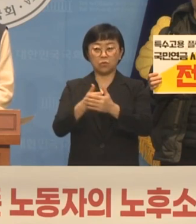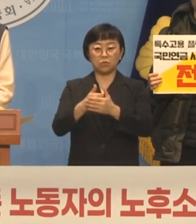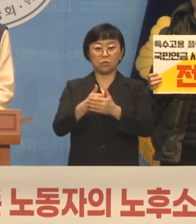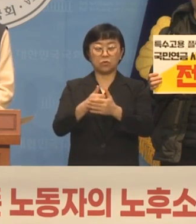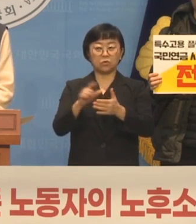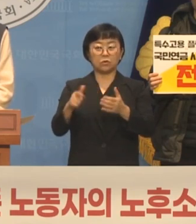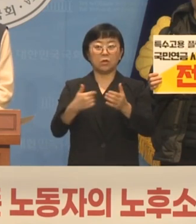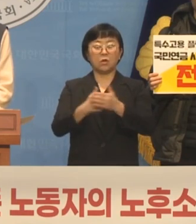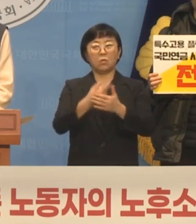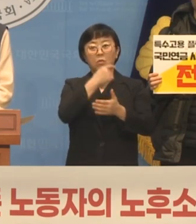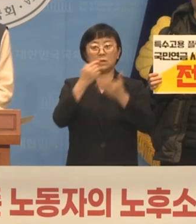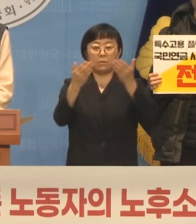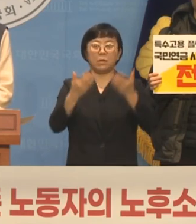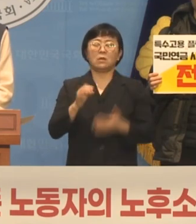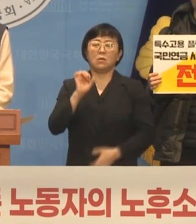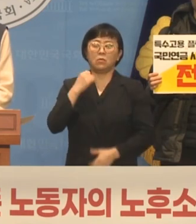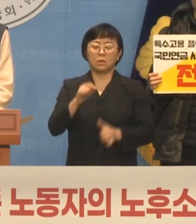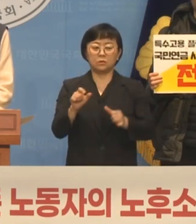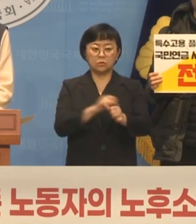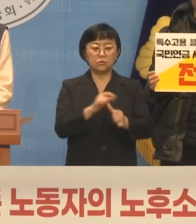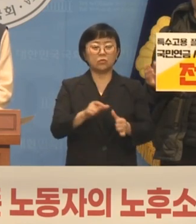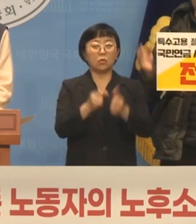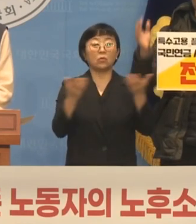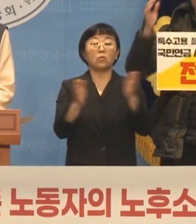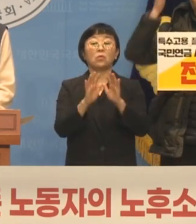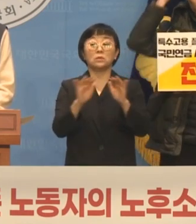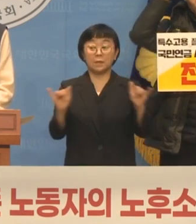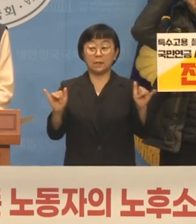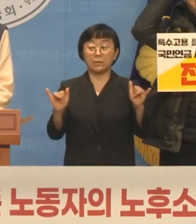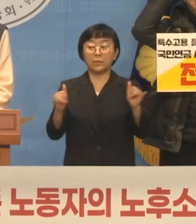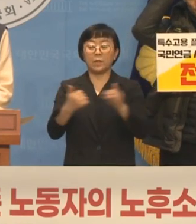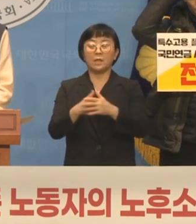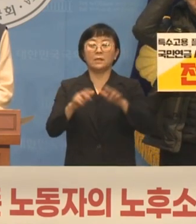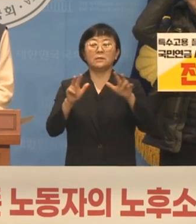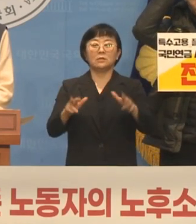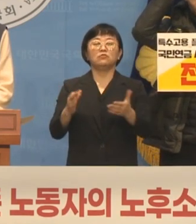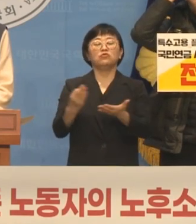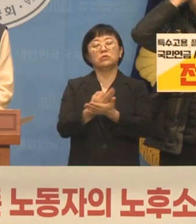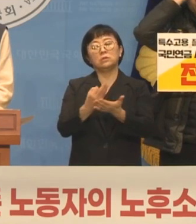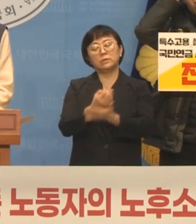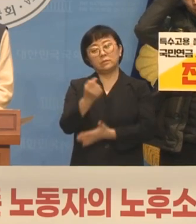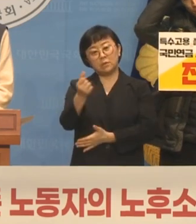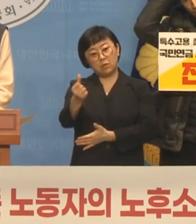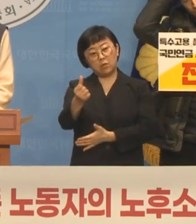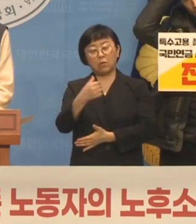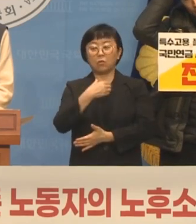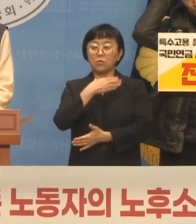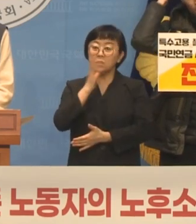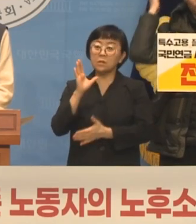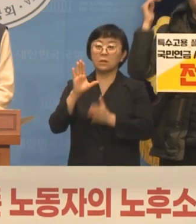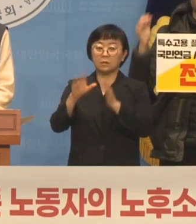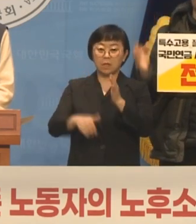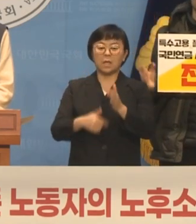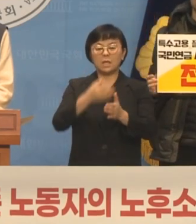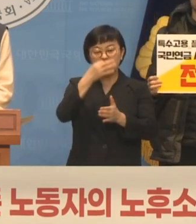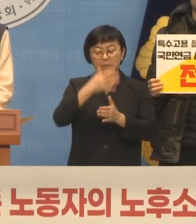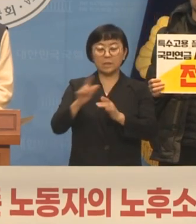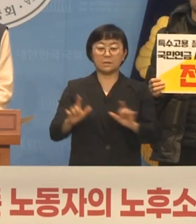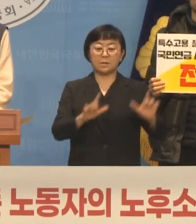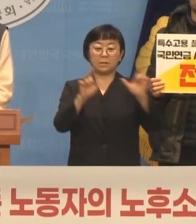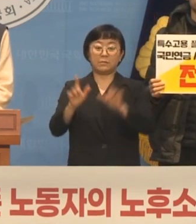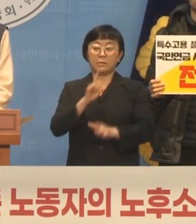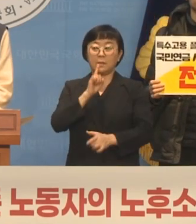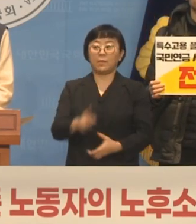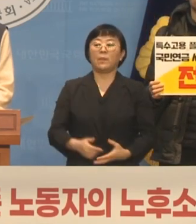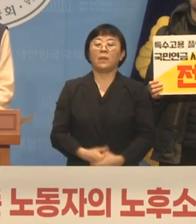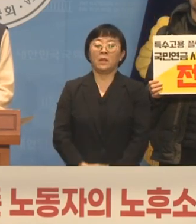것이 현실입니다. 특수고용 노동자의 경우 당장 벌이도 적은데 노후가 되어서도 힘들게 살아야 한다는 말이